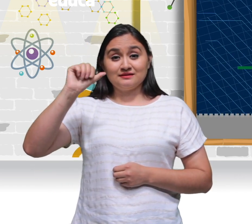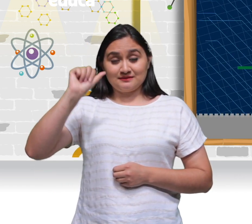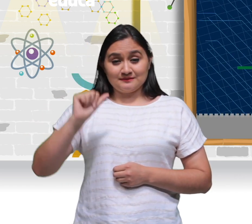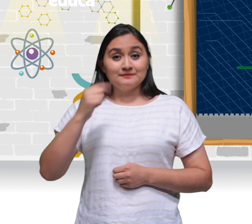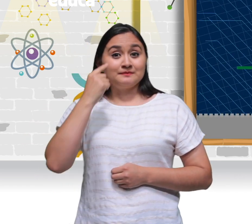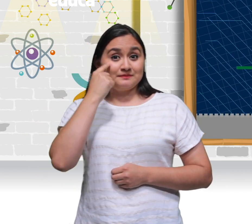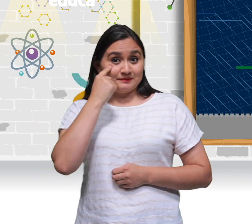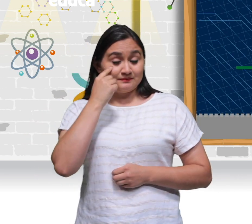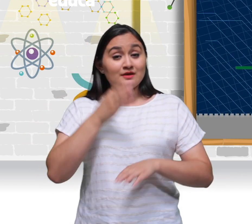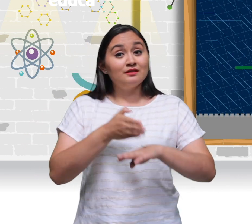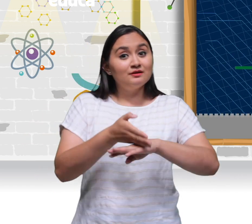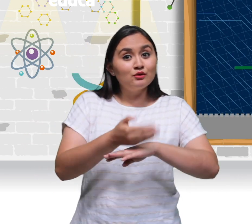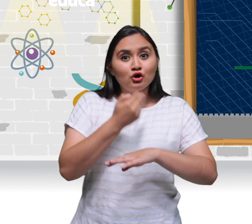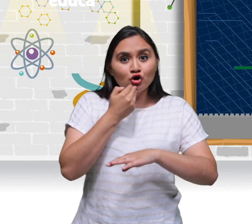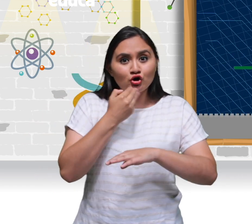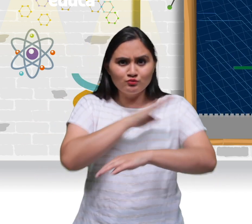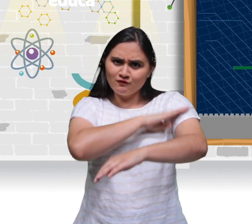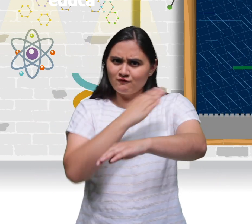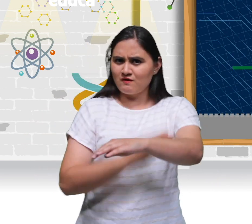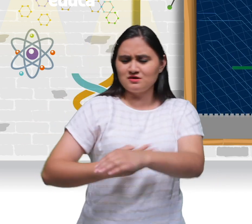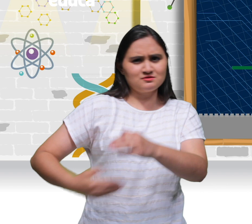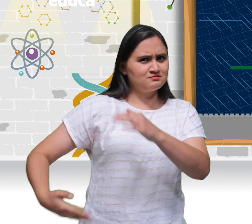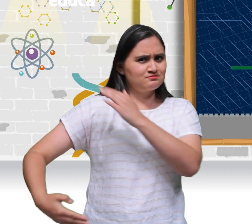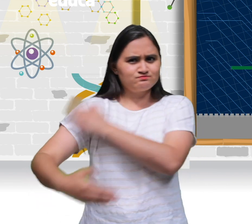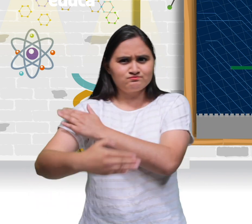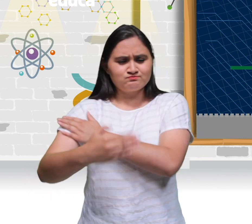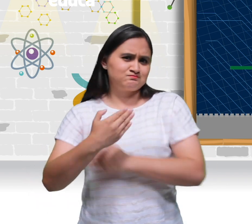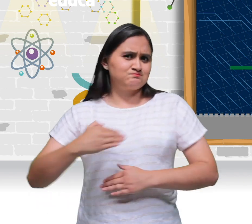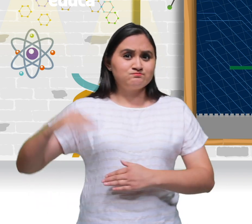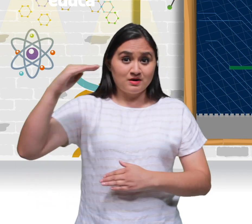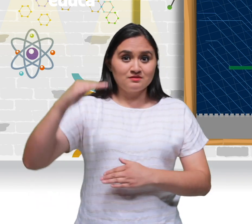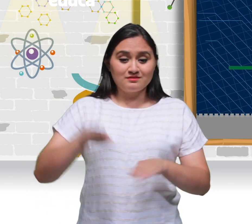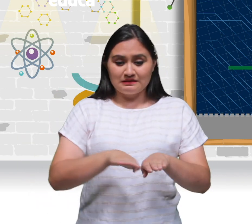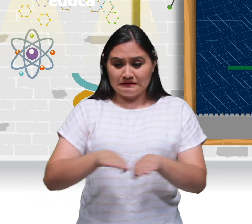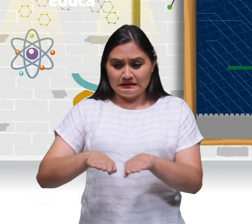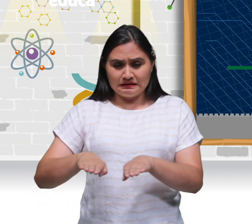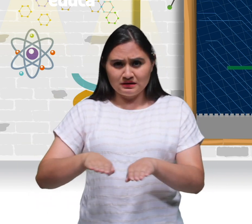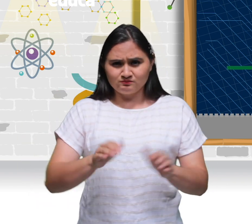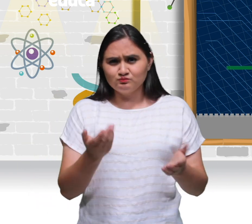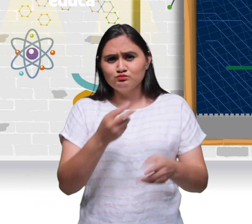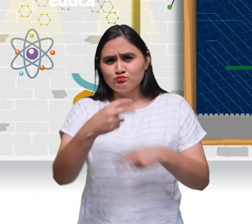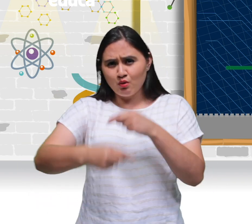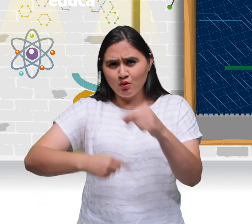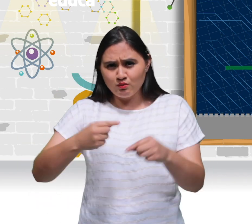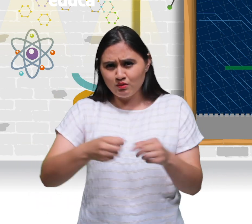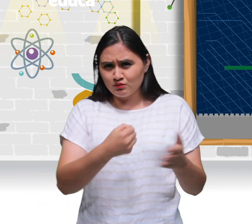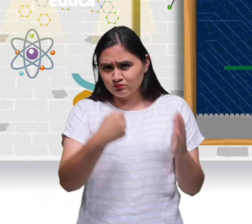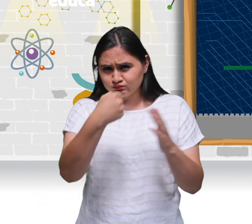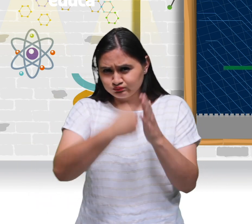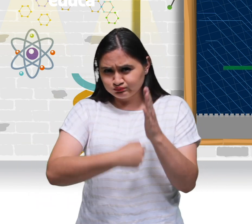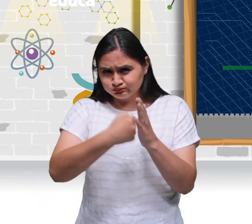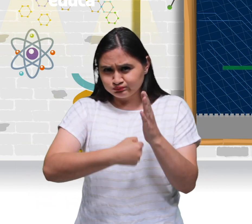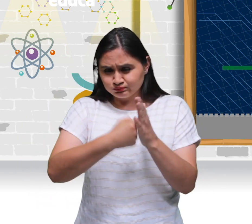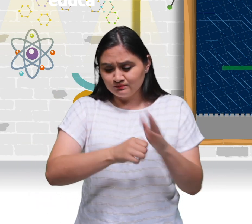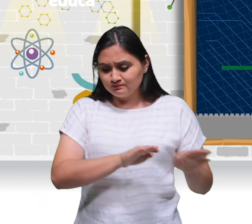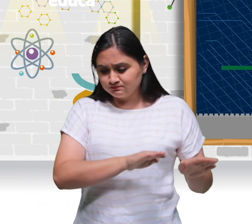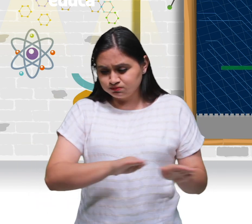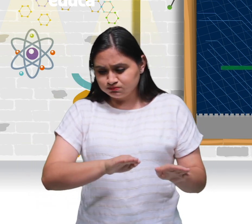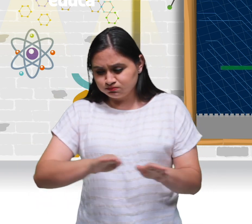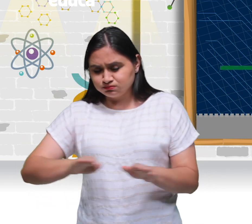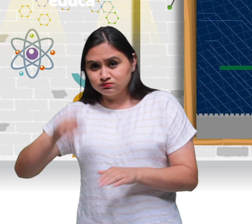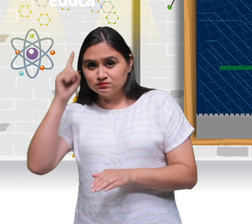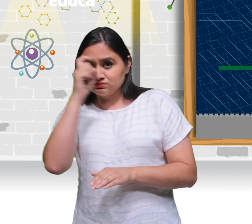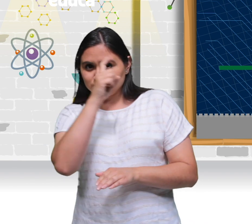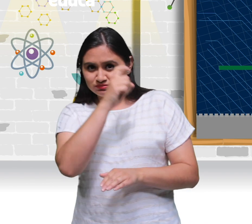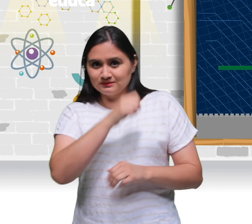después, al empujarla con una fuerza mayor, la caja empezará a moverse, pero seguirá sufriendo una fuerza de rozamiento, que ahora se